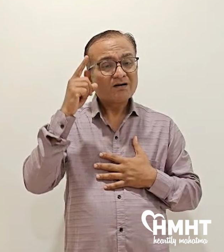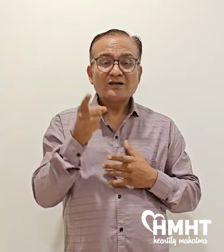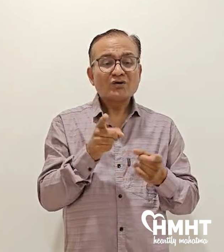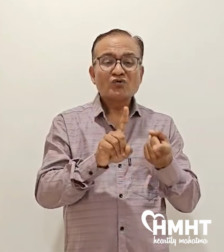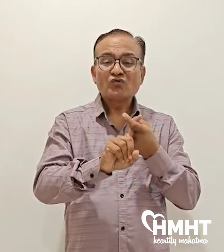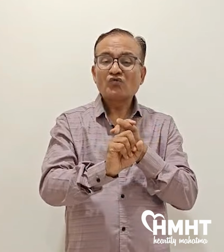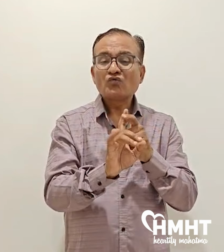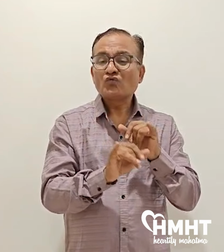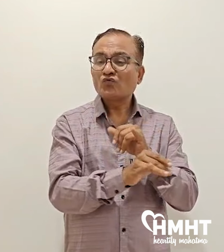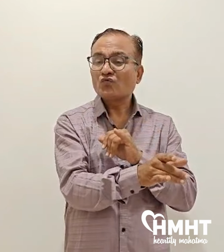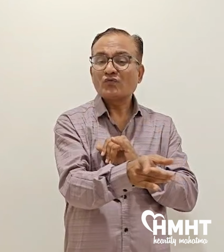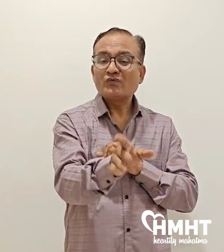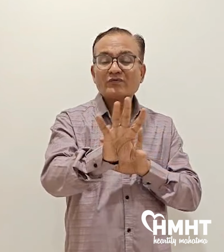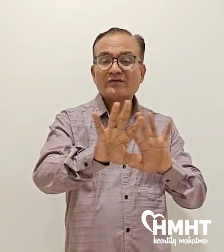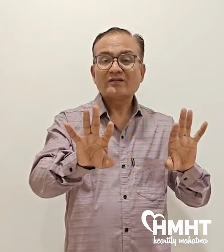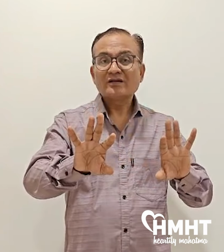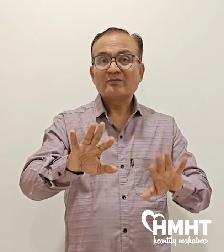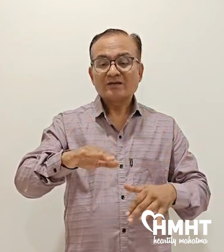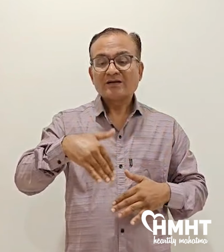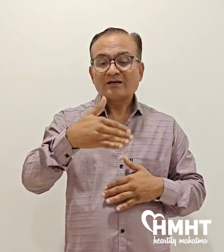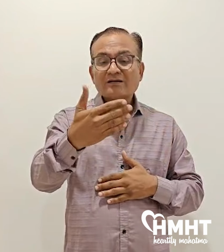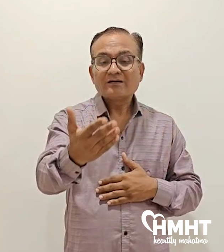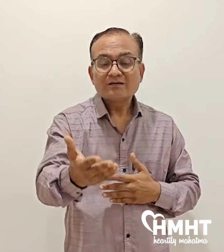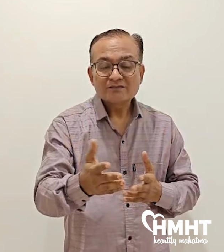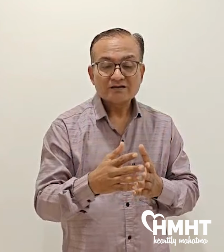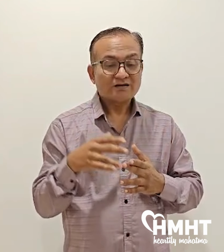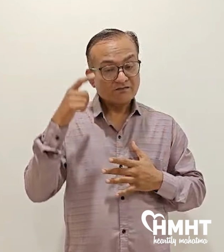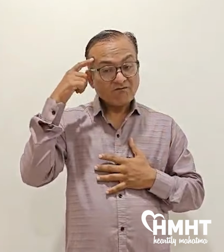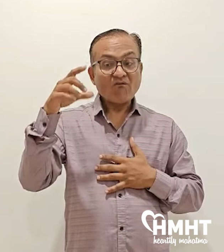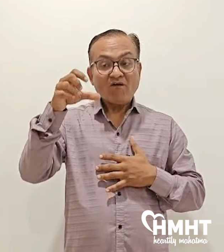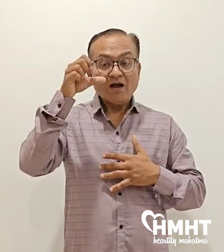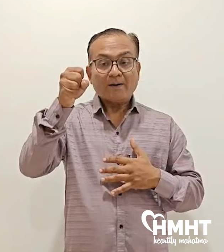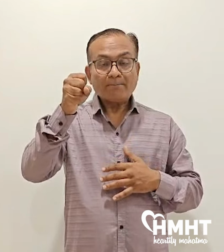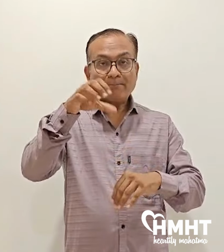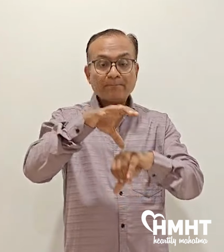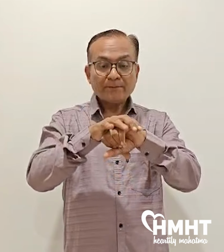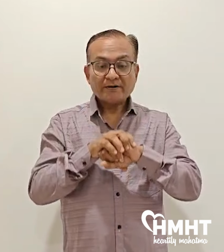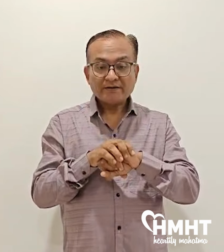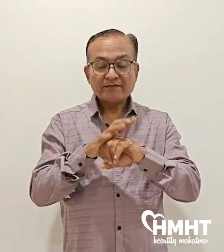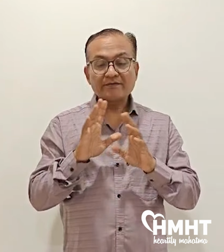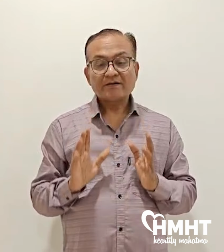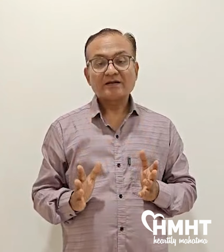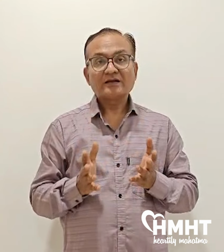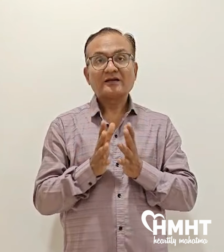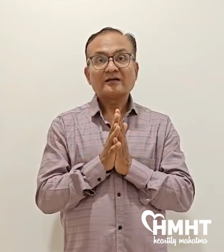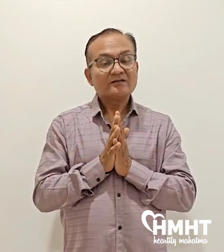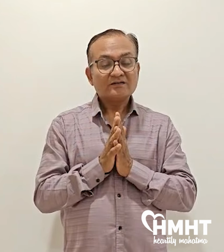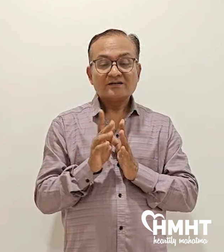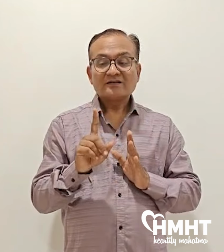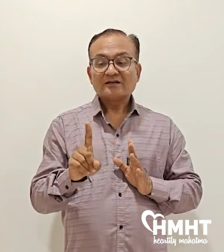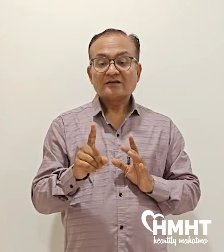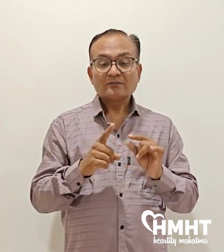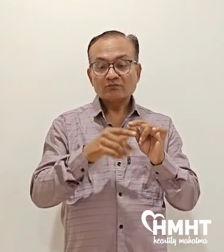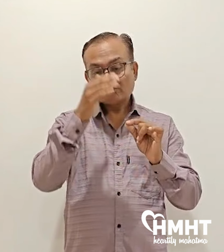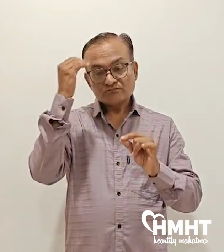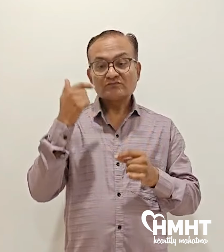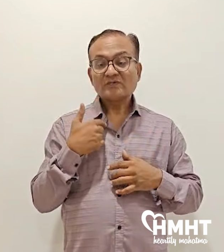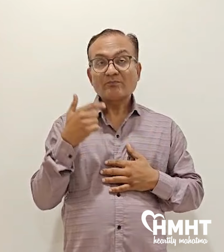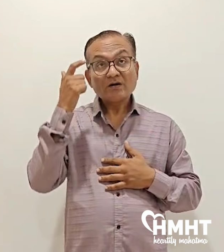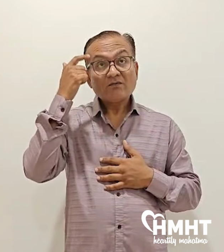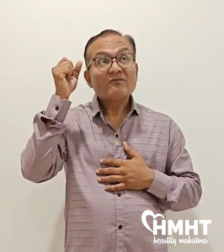આવવાનું. છતાંય તે આગળ જેમ તમે અત્યારે કીધું કે એલો આગ્રહ પકડી જ રાખે. ના, પણ હવે આપણે અનુભવ થાય ને